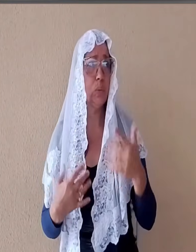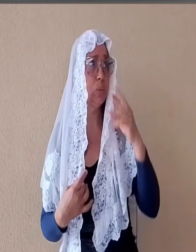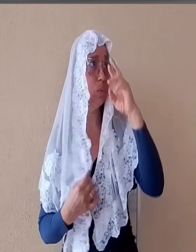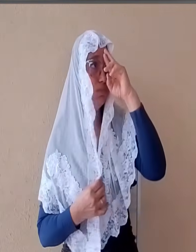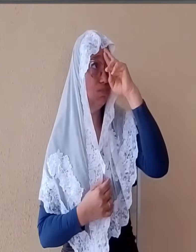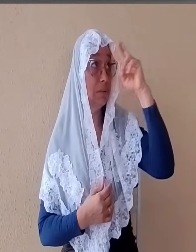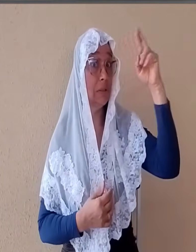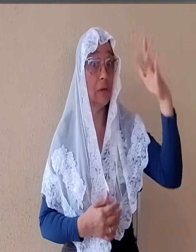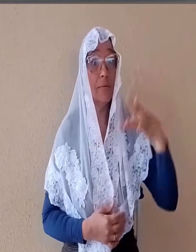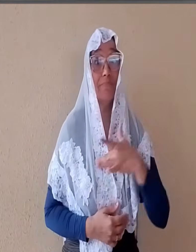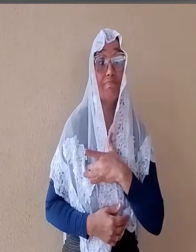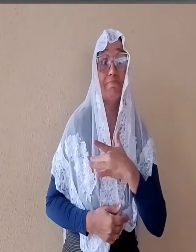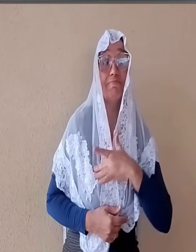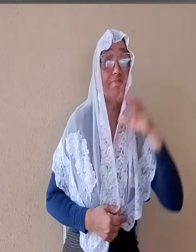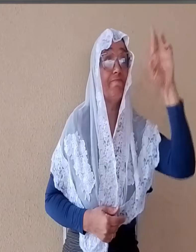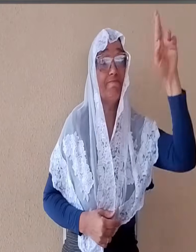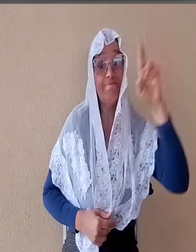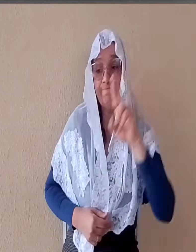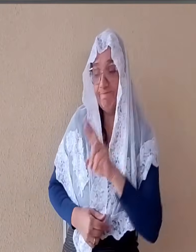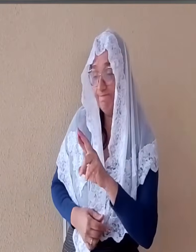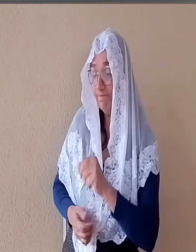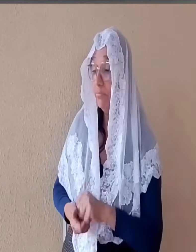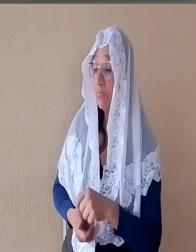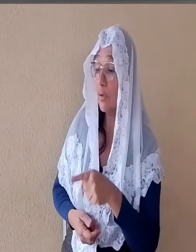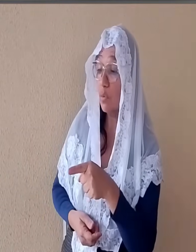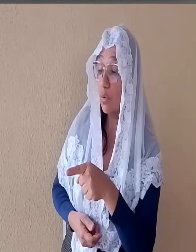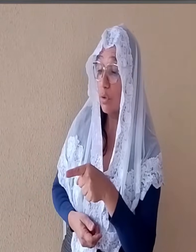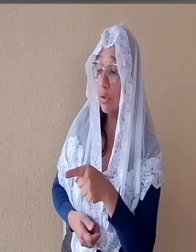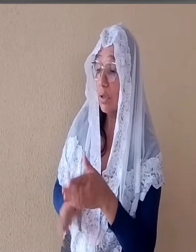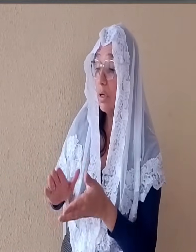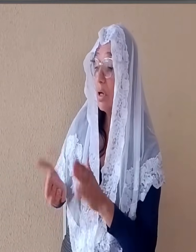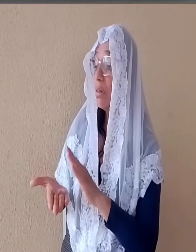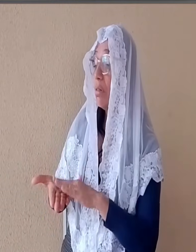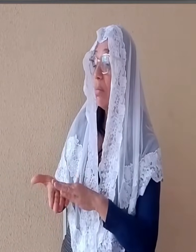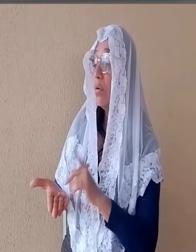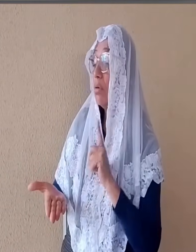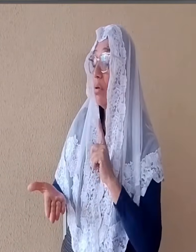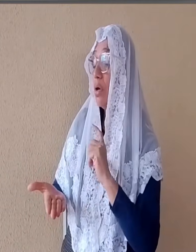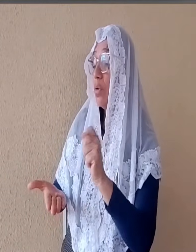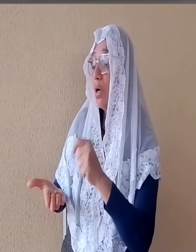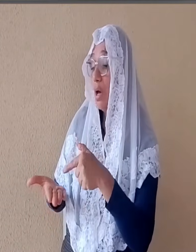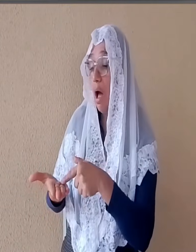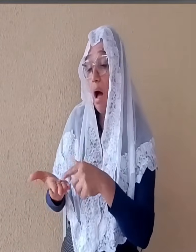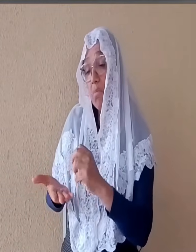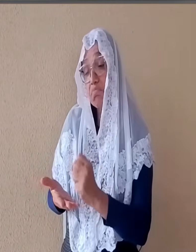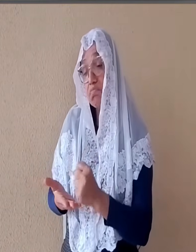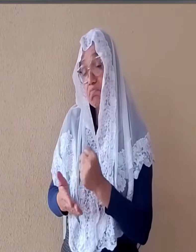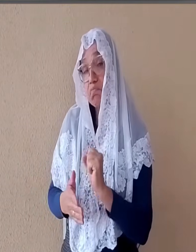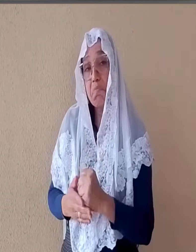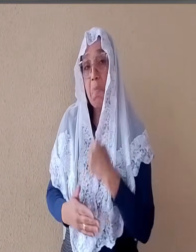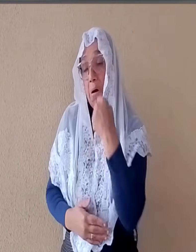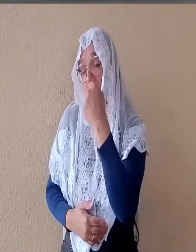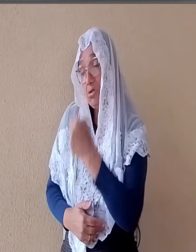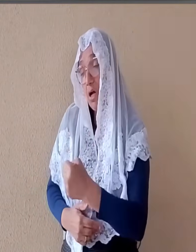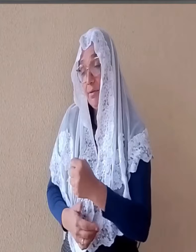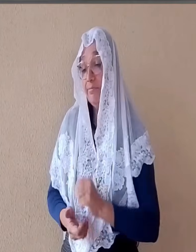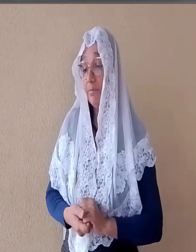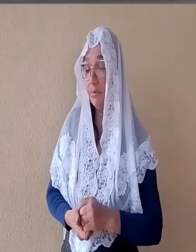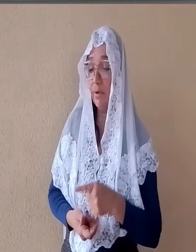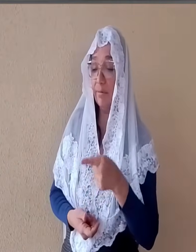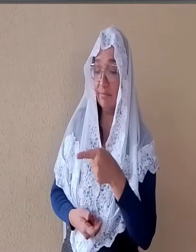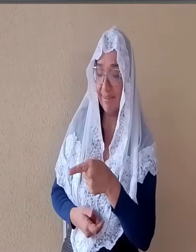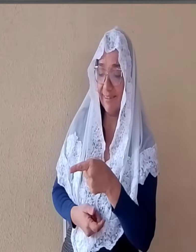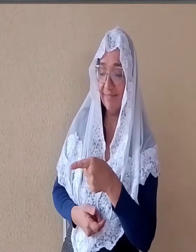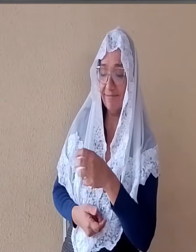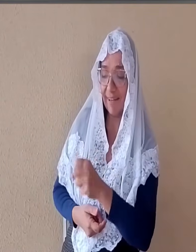irmãos, que saiu do Egito, nunca, se você olhar na face da terra, nunca viu tanta obra